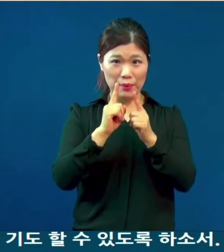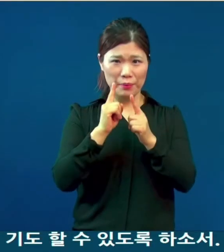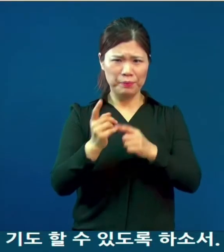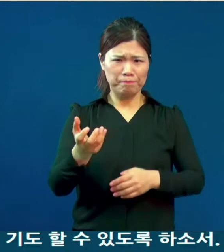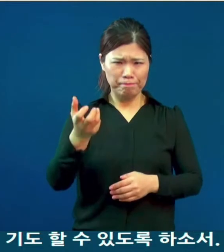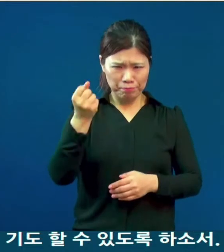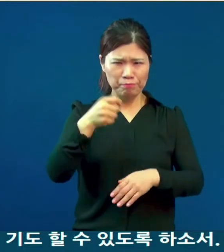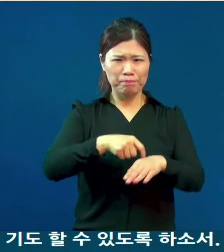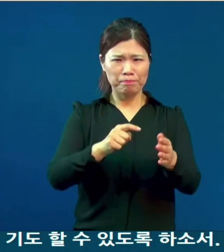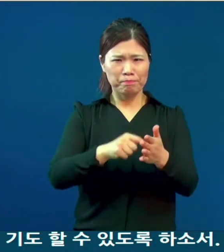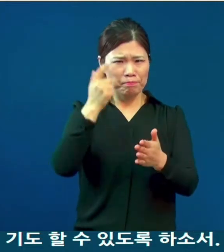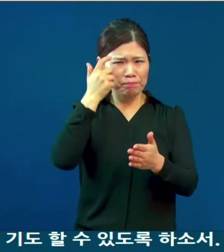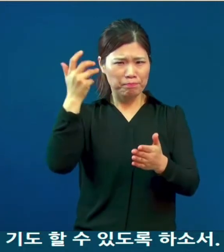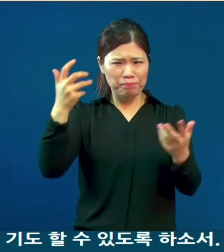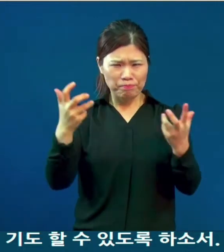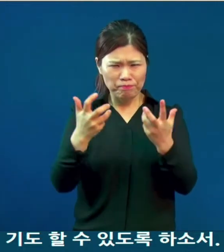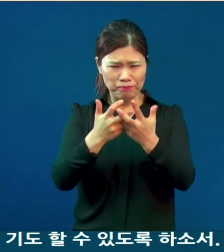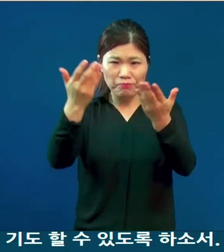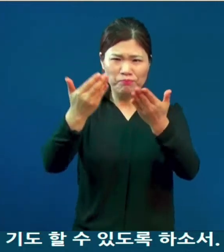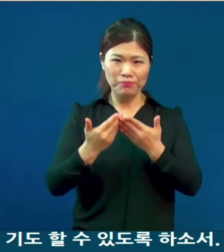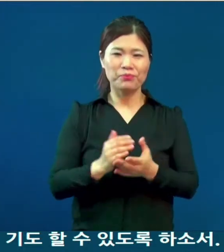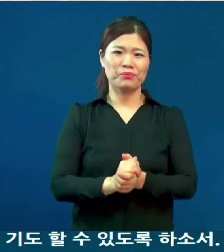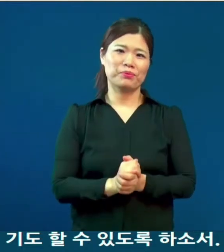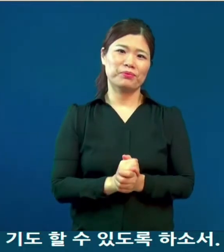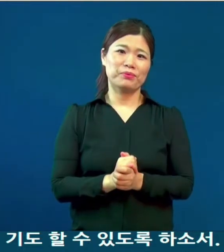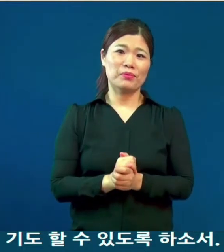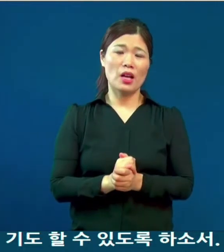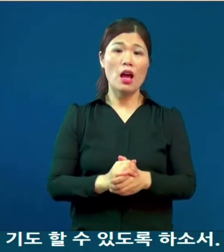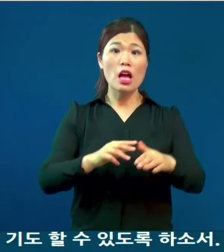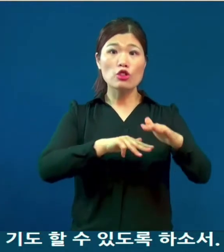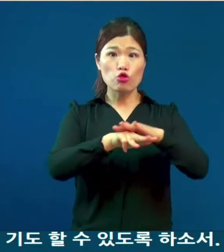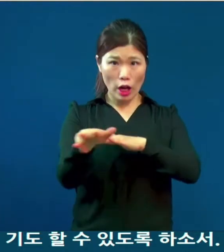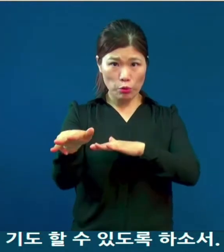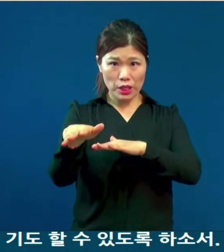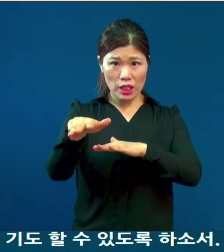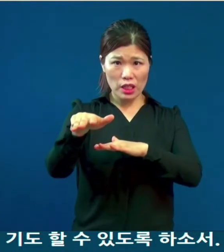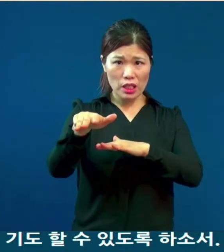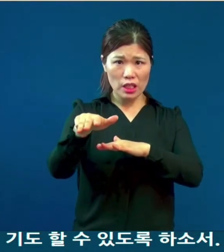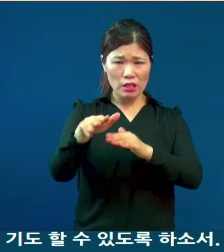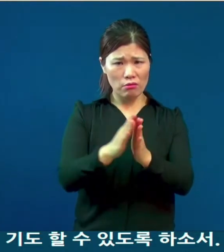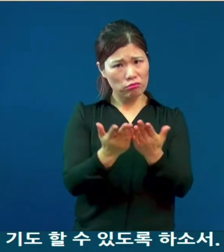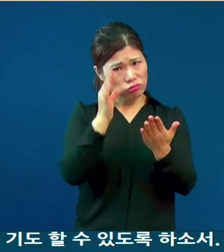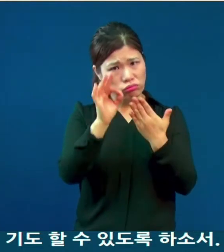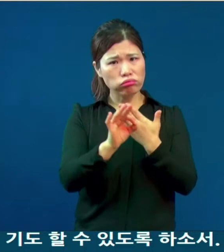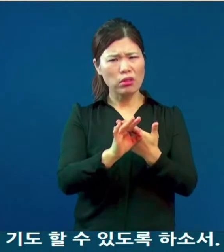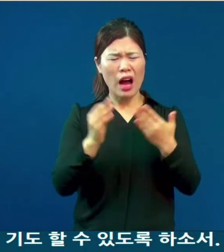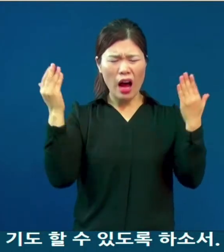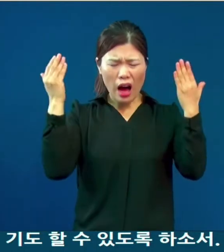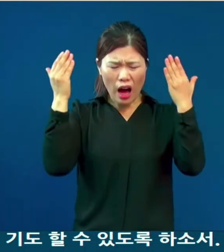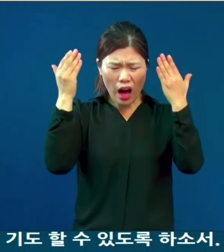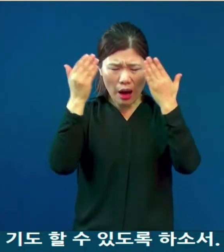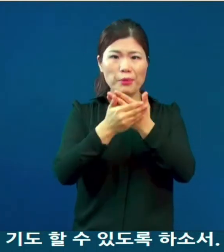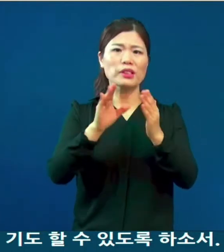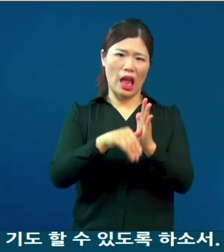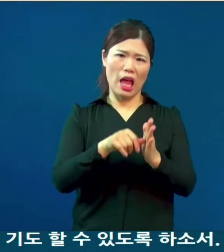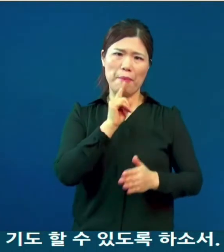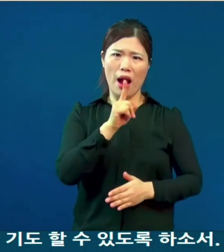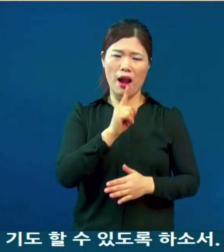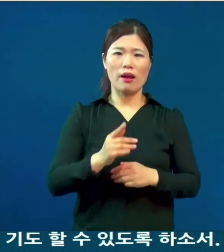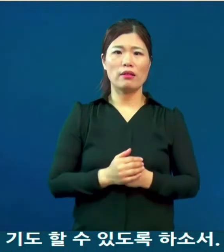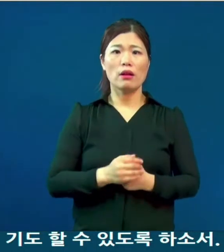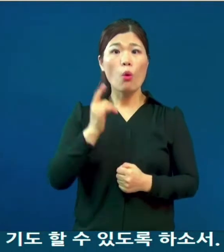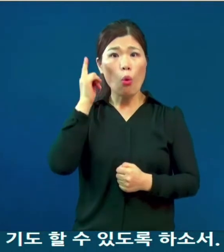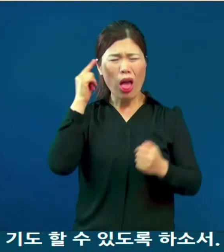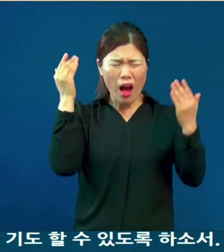줄 믿습니다. 흔히 출애굽기를 가리켜 암흑의 시대라고 이야기를 합니다. 왜 암흑의 시대라고